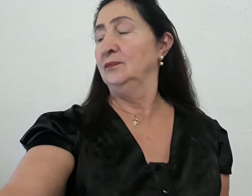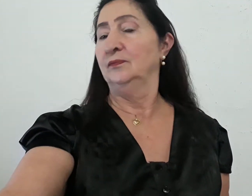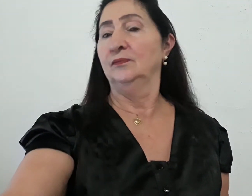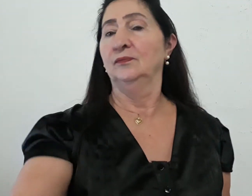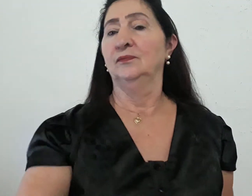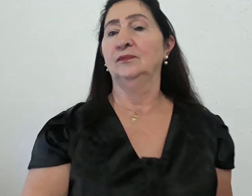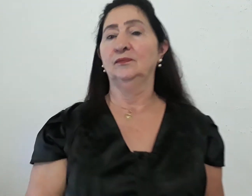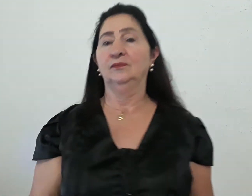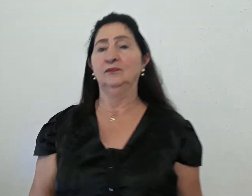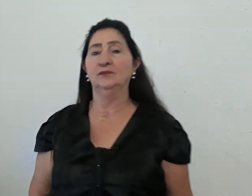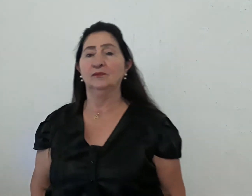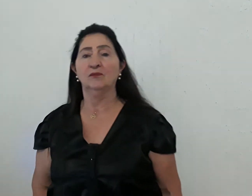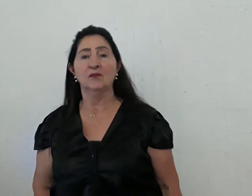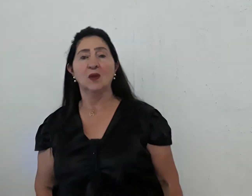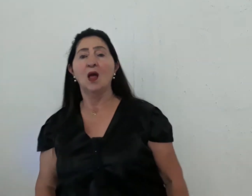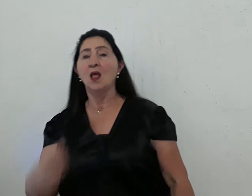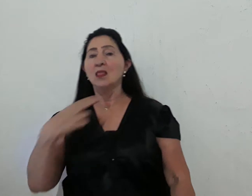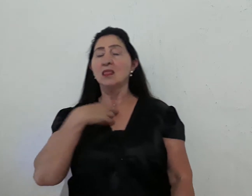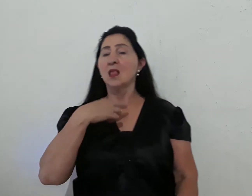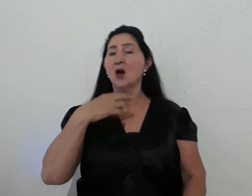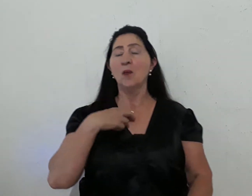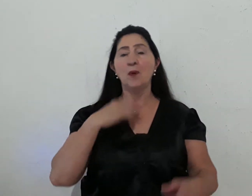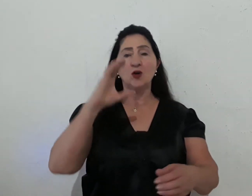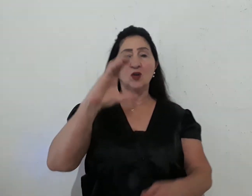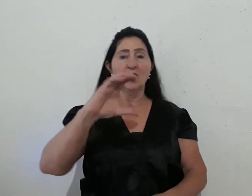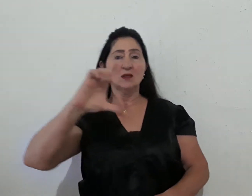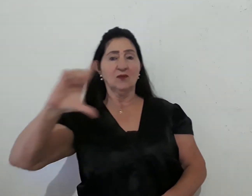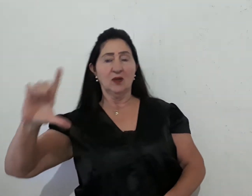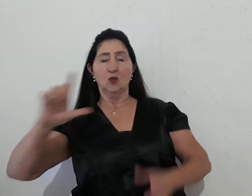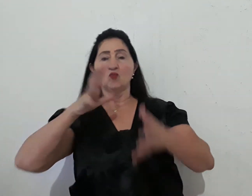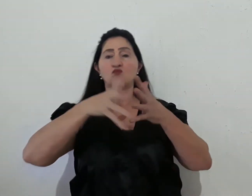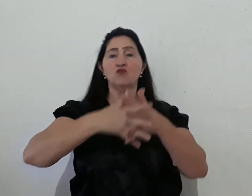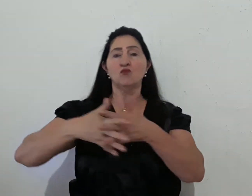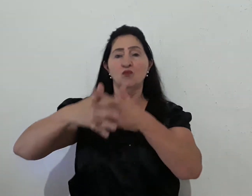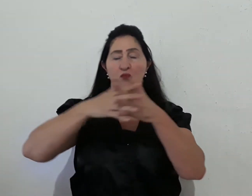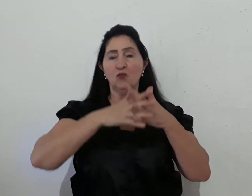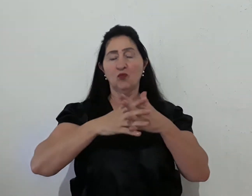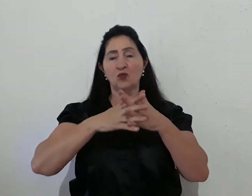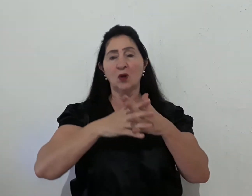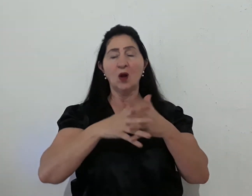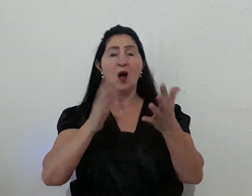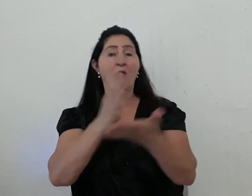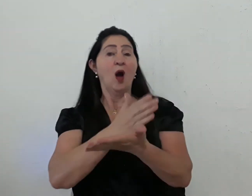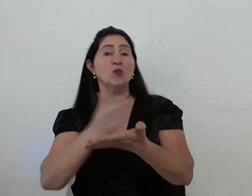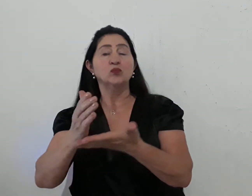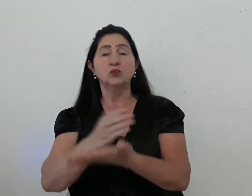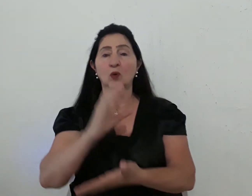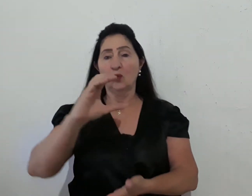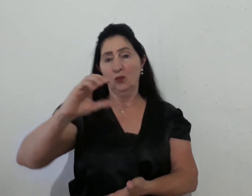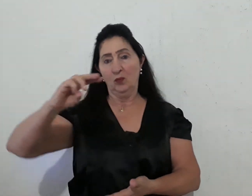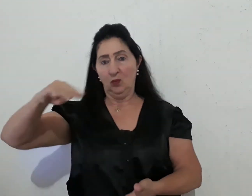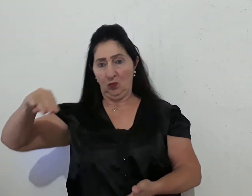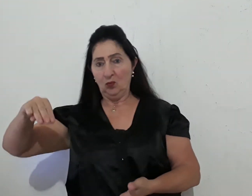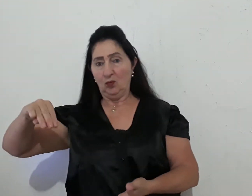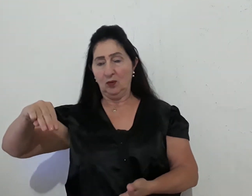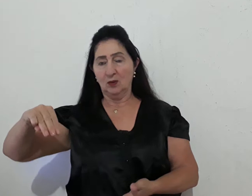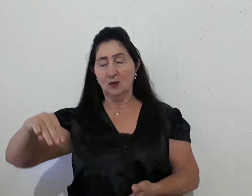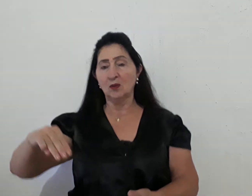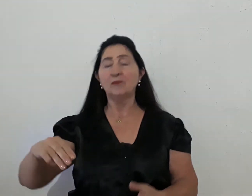Não se deve confundir os classificadores, que são algumas configurações de mãos, incorporadas ao